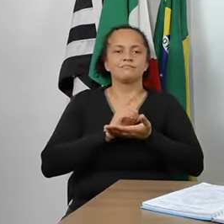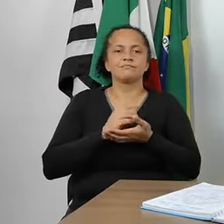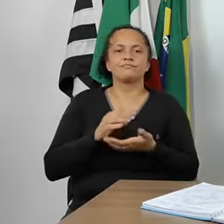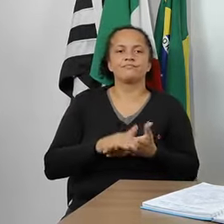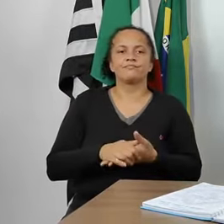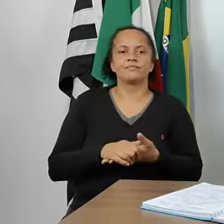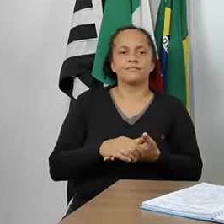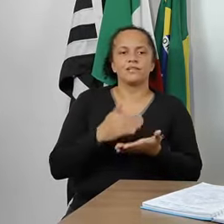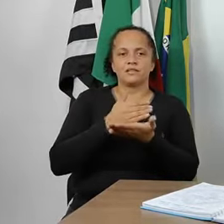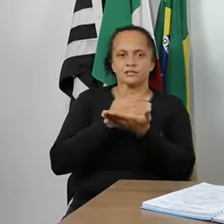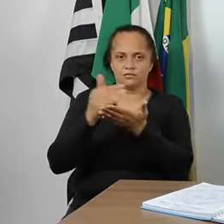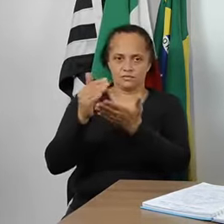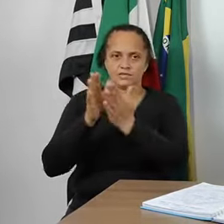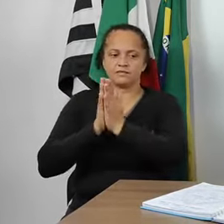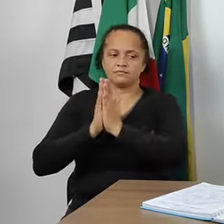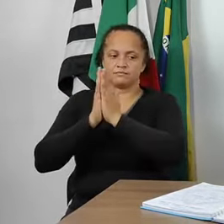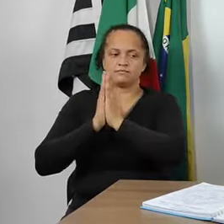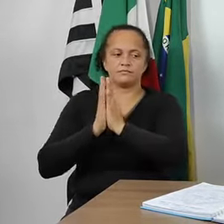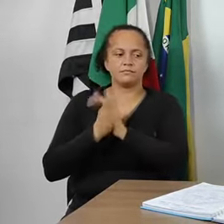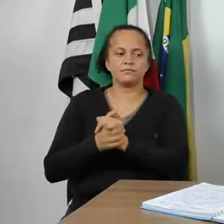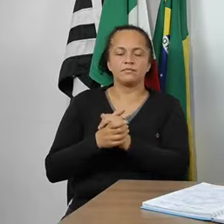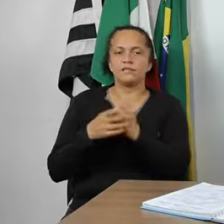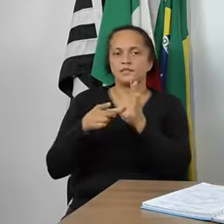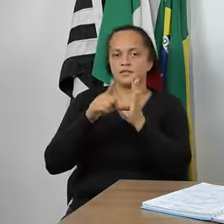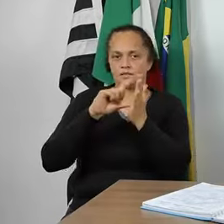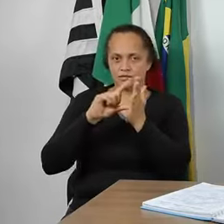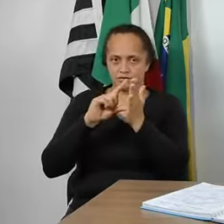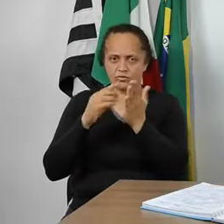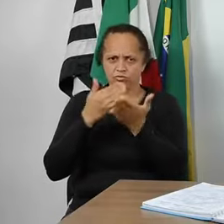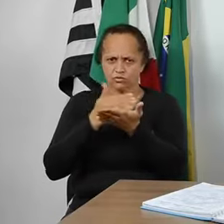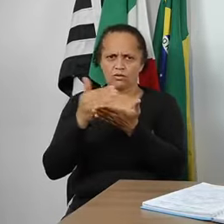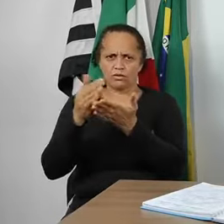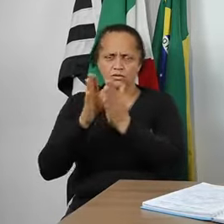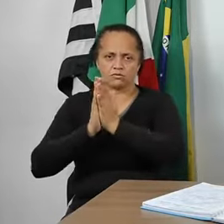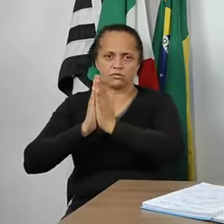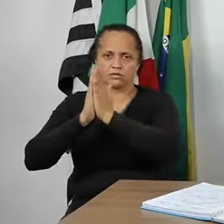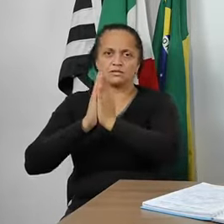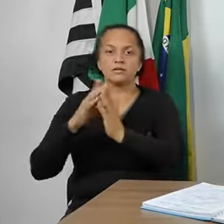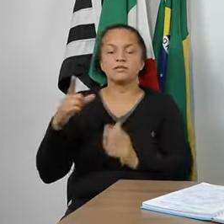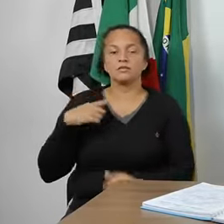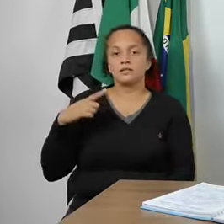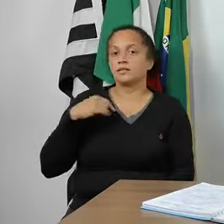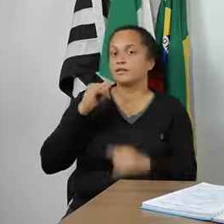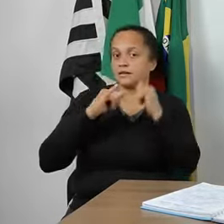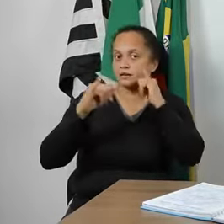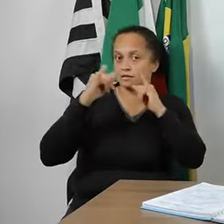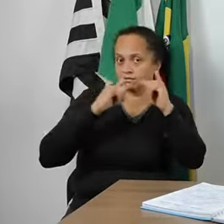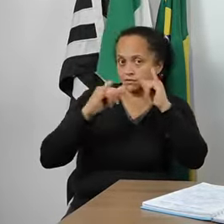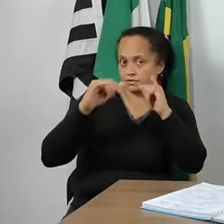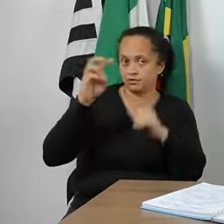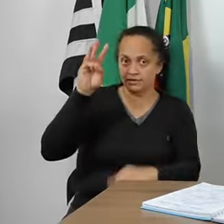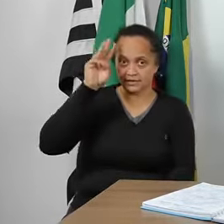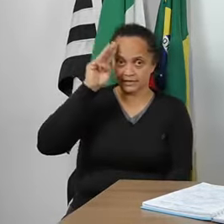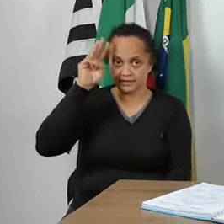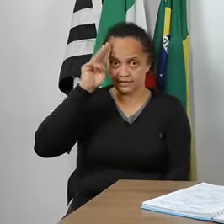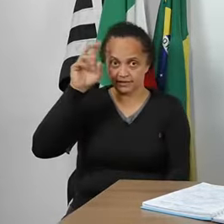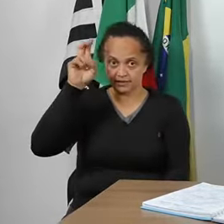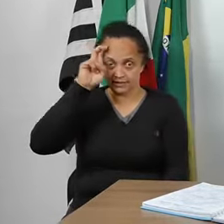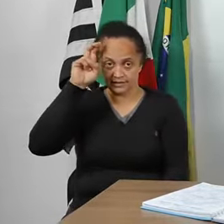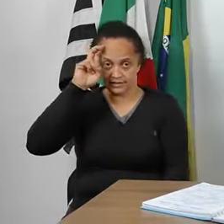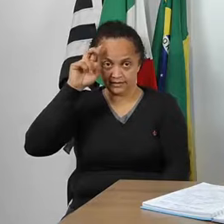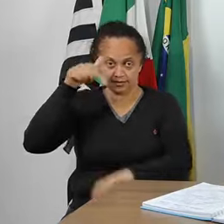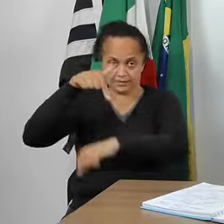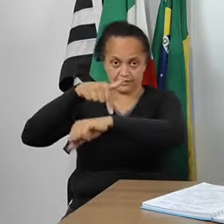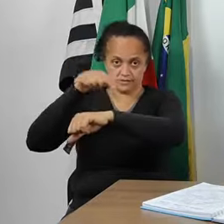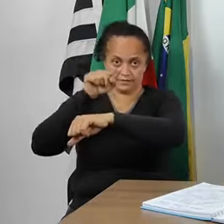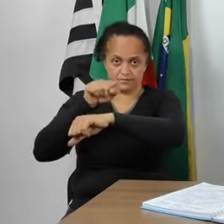quero deixar alguns avisos para você. Todas as terças e quintas, às 19h30, nós temos as lives. Domingo,